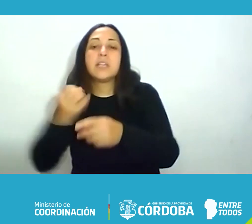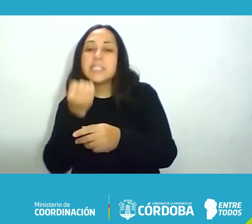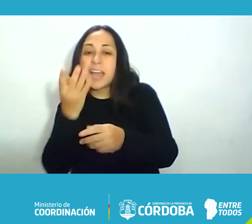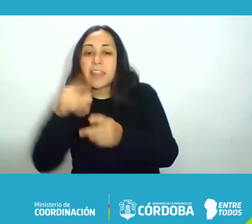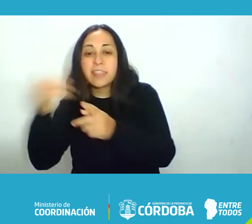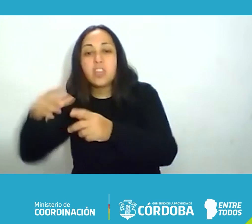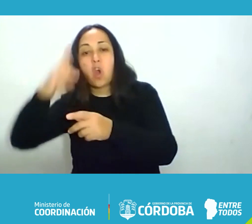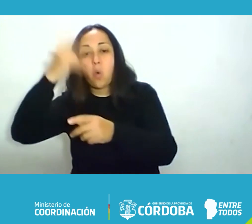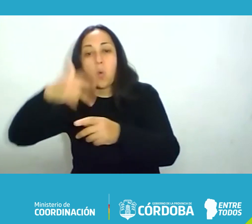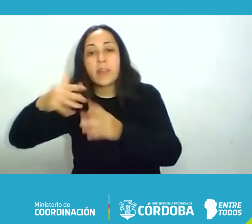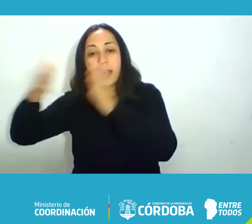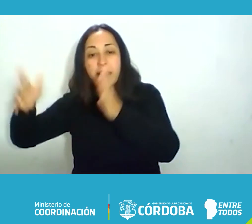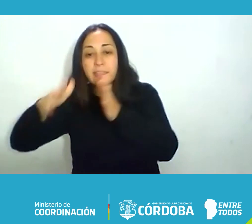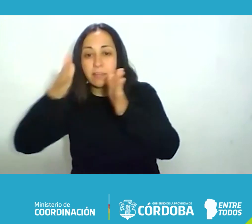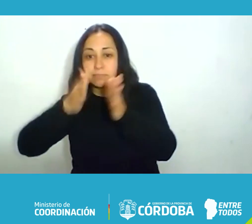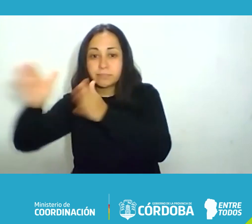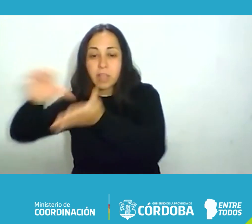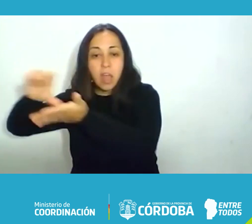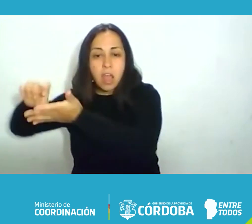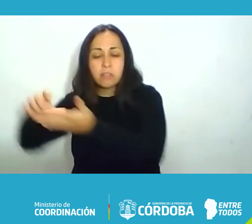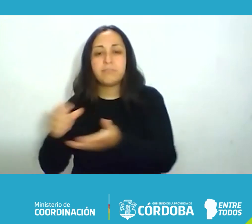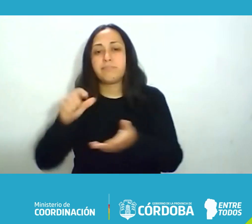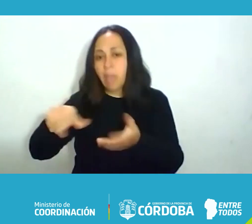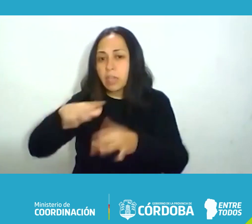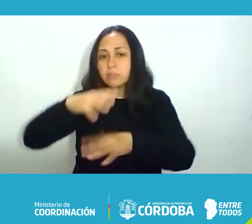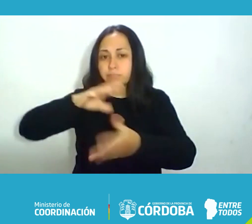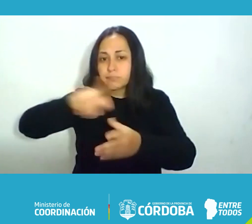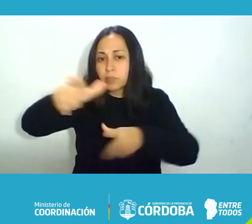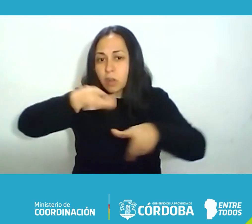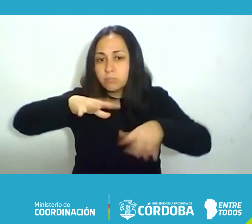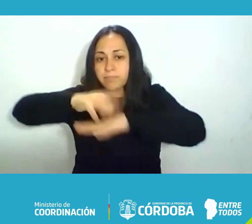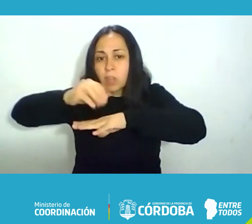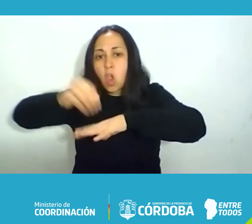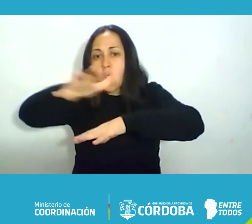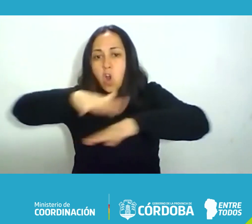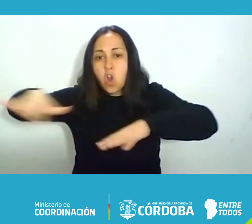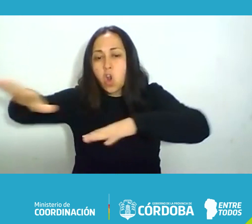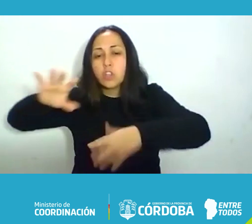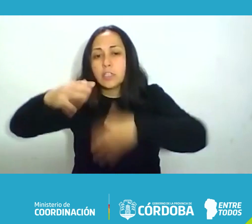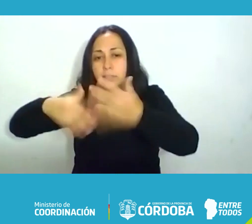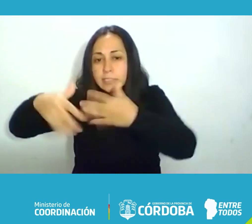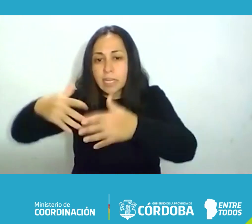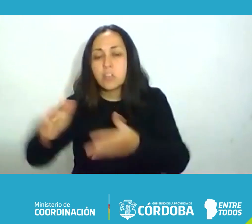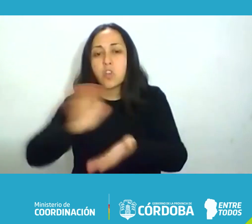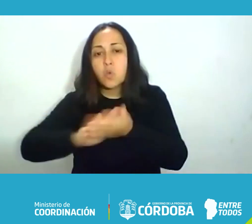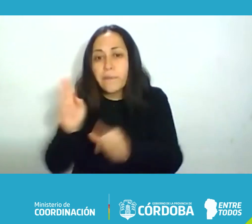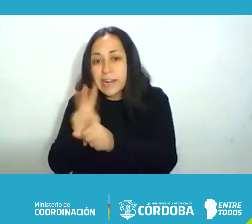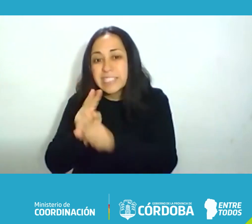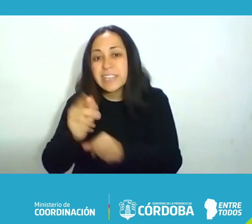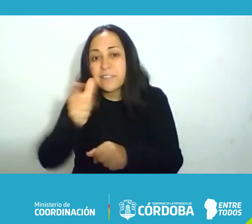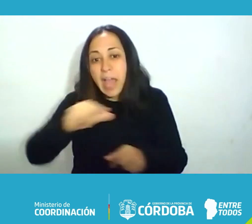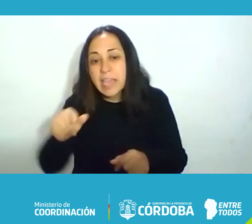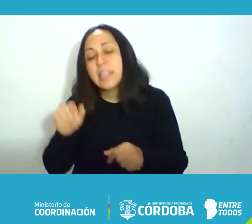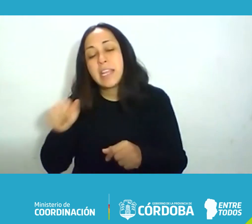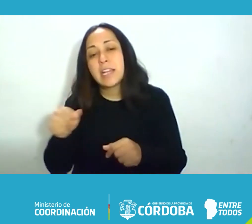municipio de Villa Jardino y Huerta Grande. En estos sectores hay viejos y nuevos loteos en desarrollo. Pasa cerca de un área de reserva hídrica del Portecelo, de Villa Jardino,